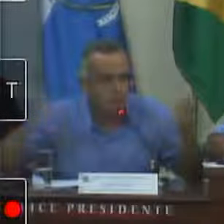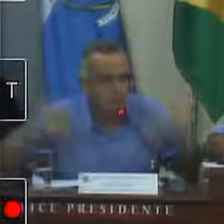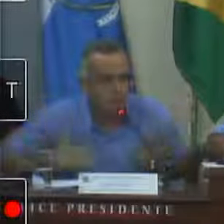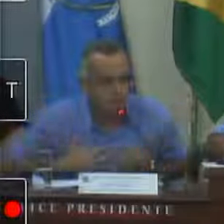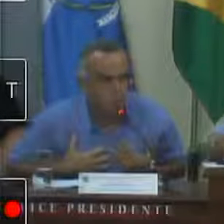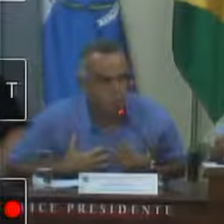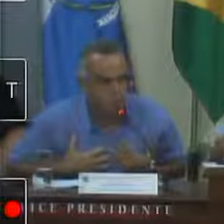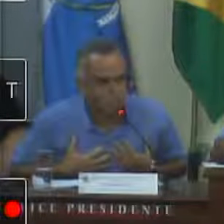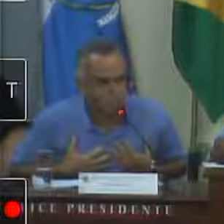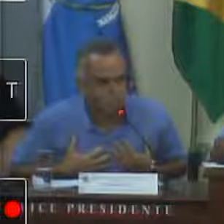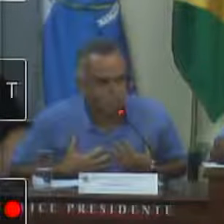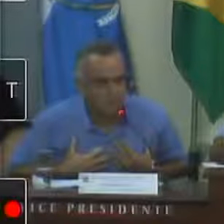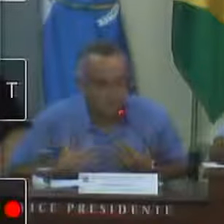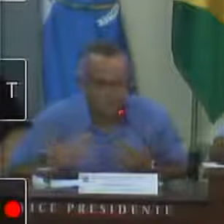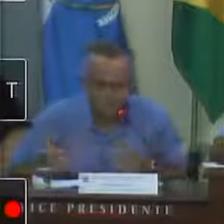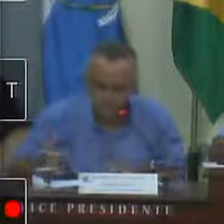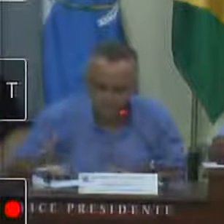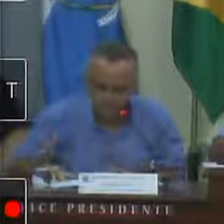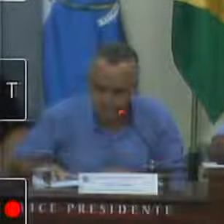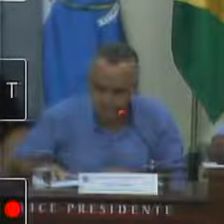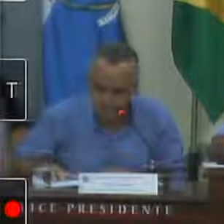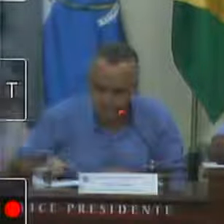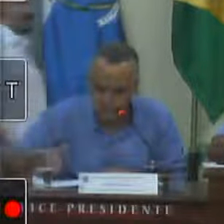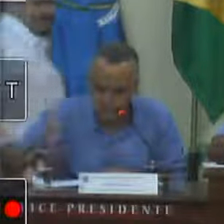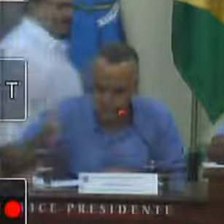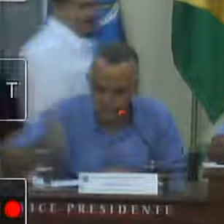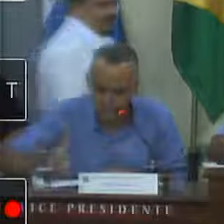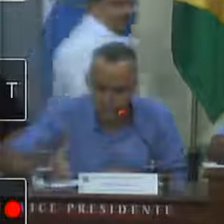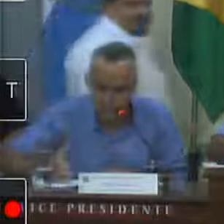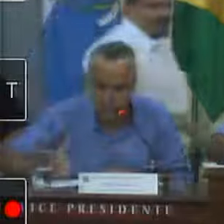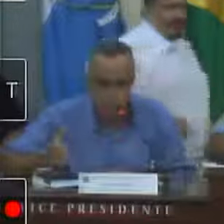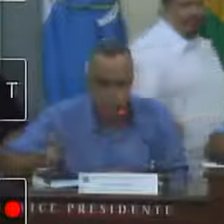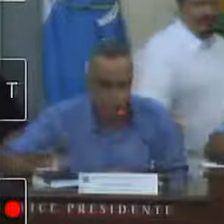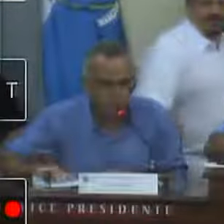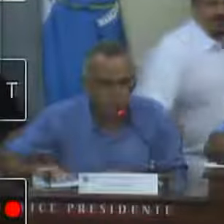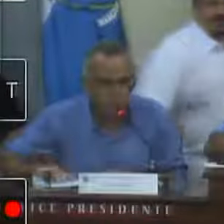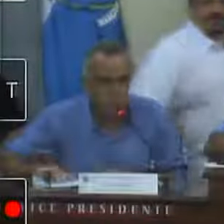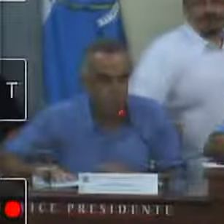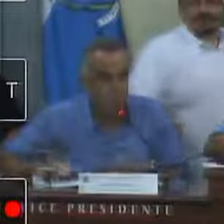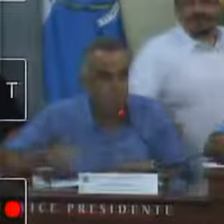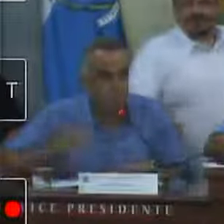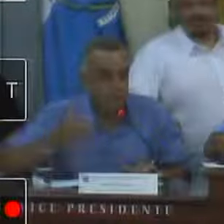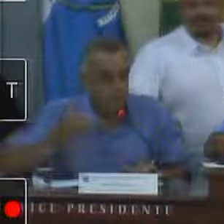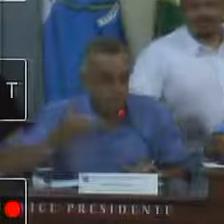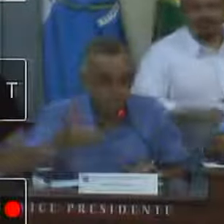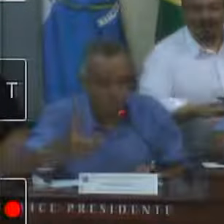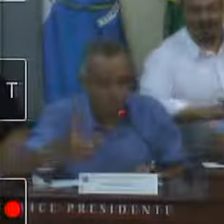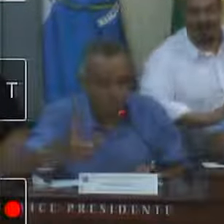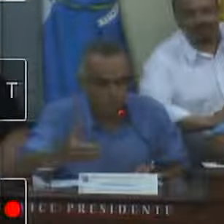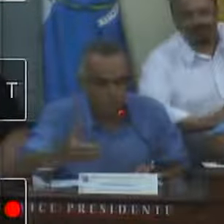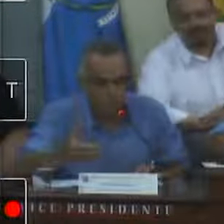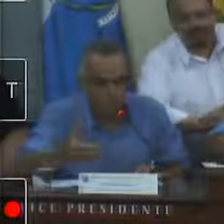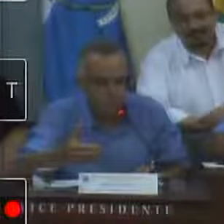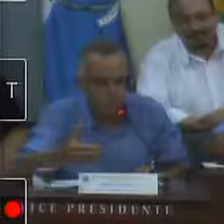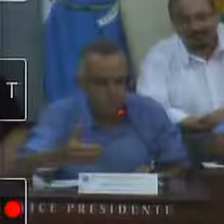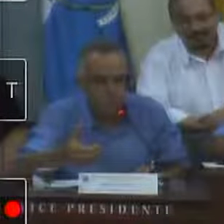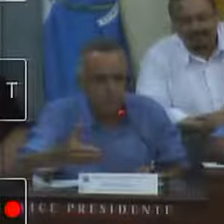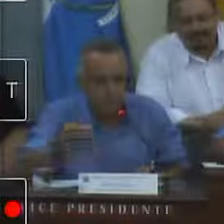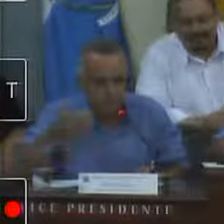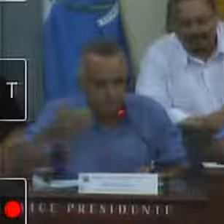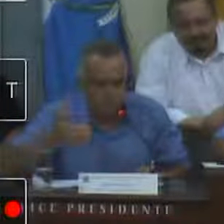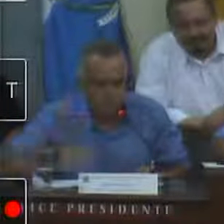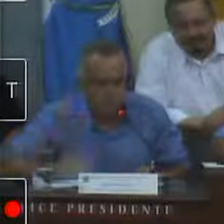que eles tinham na mão, eles mandaram para a gente lá sábado e domingo. E foi feito um